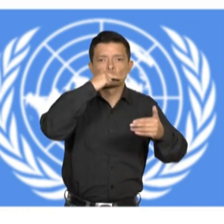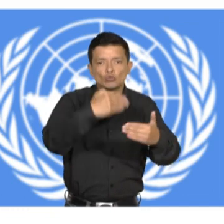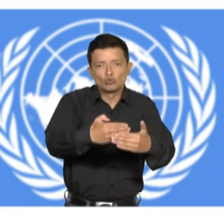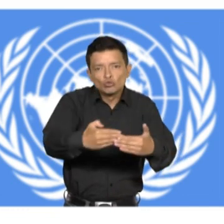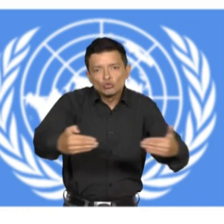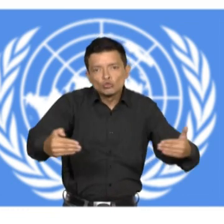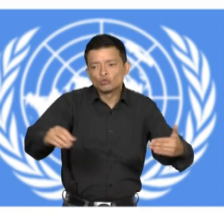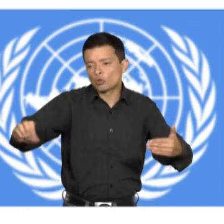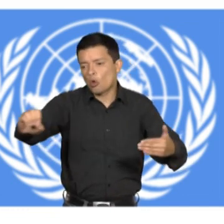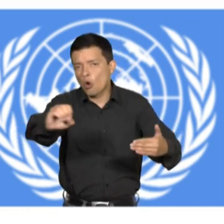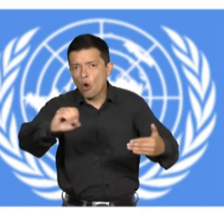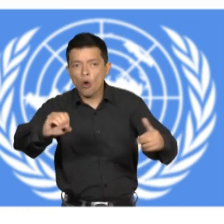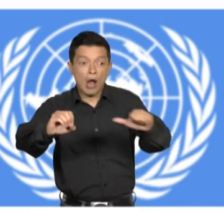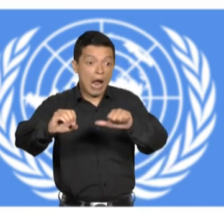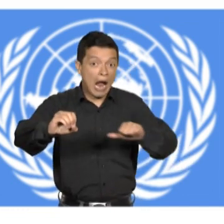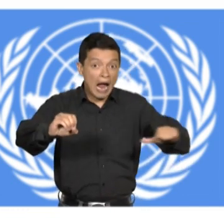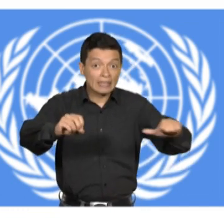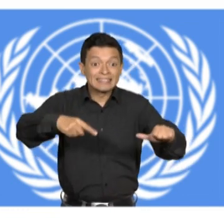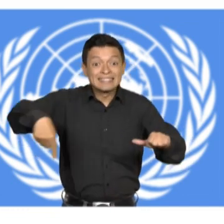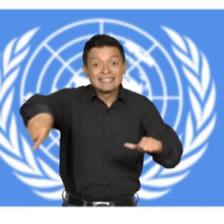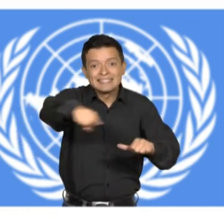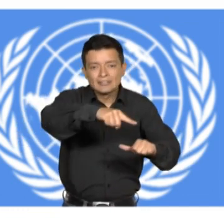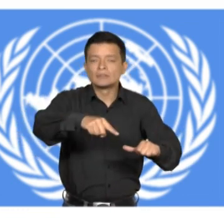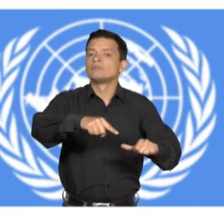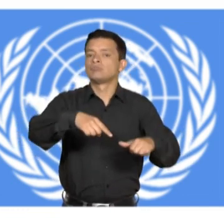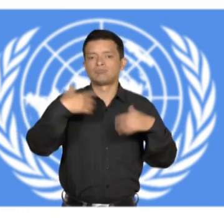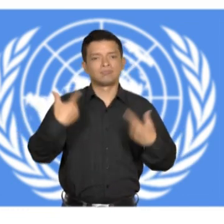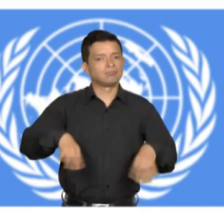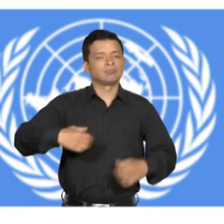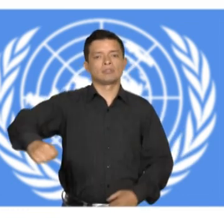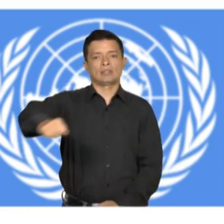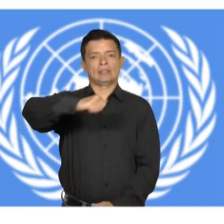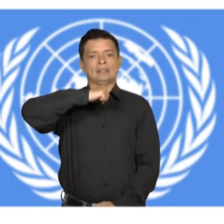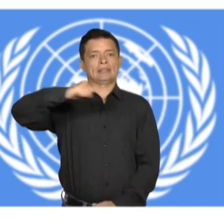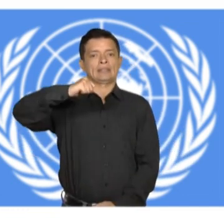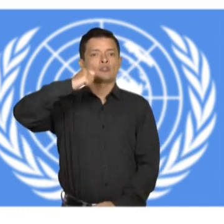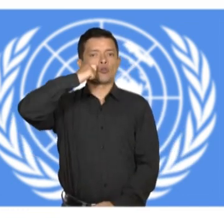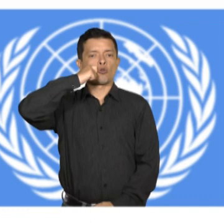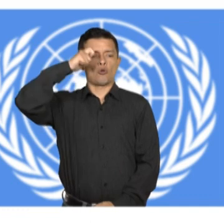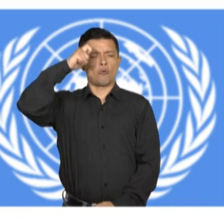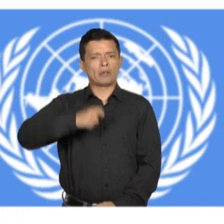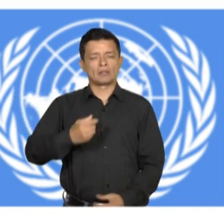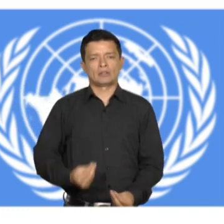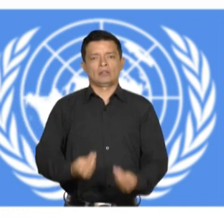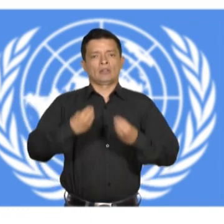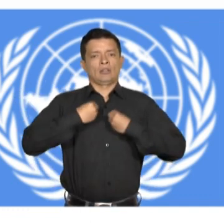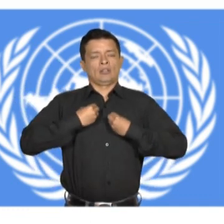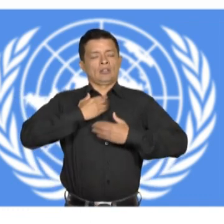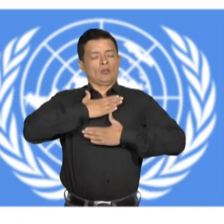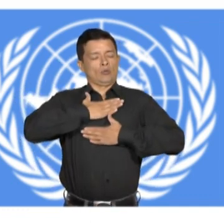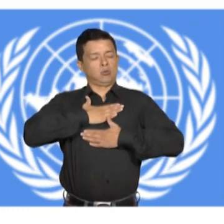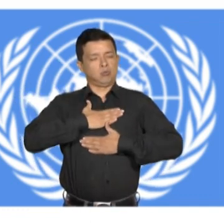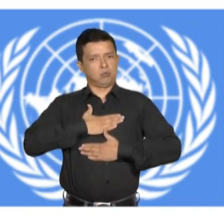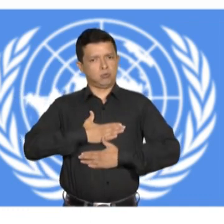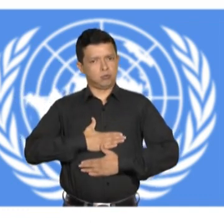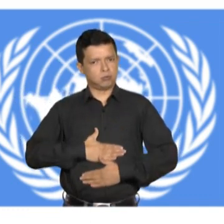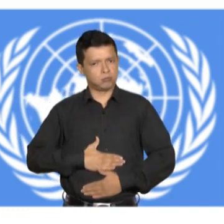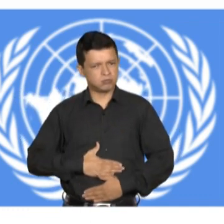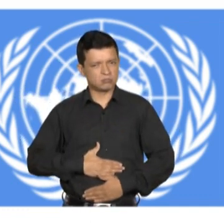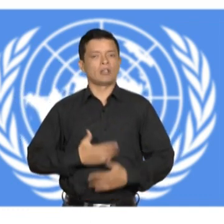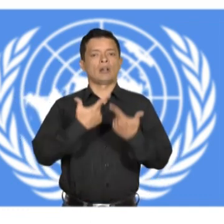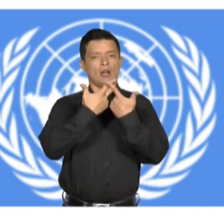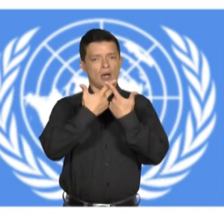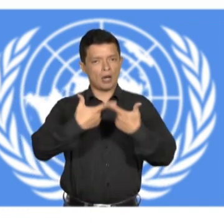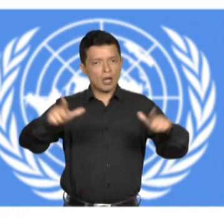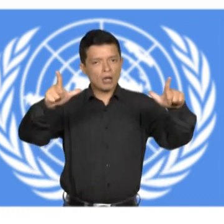R. Reconociendo también que los niños y las niñas con discapacidad deben gozar plenamente de todos los derechos humanos y